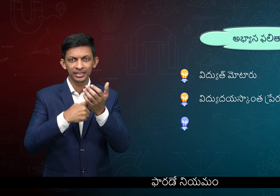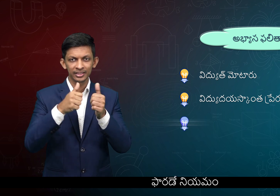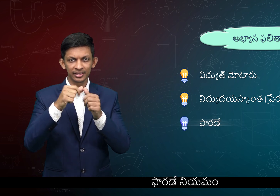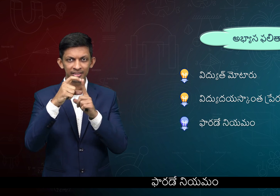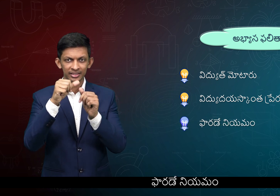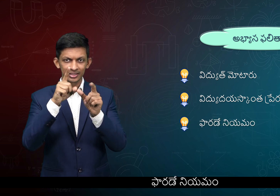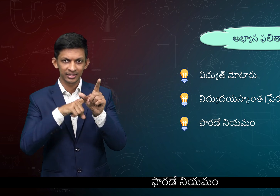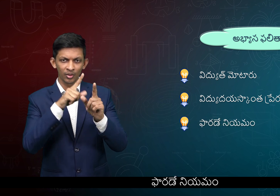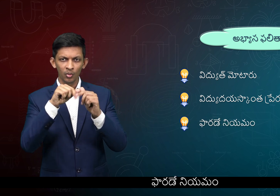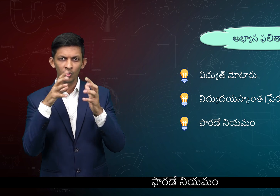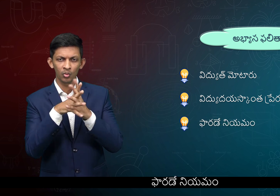ఫారడే నియమం,